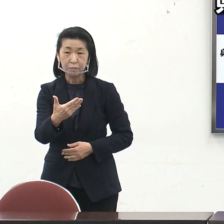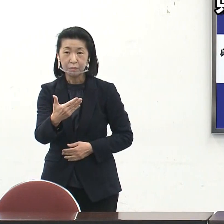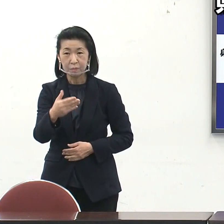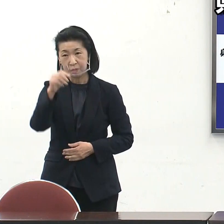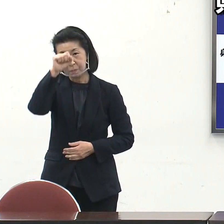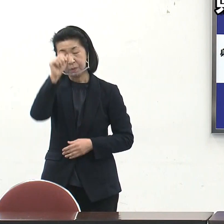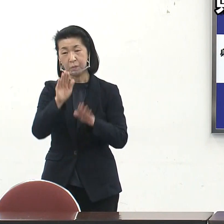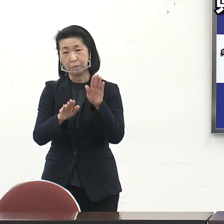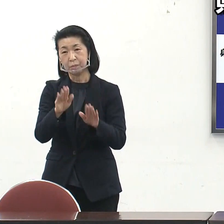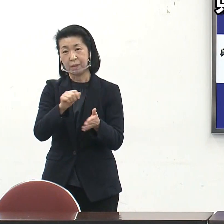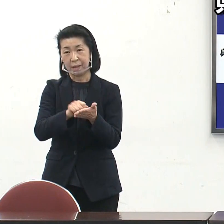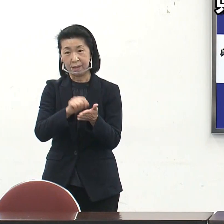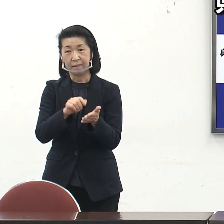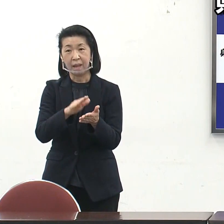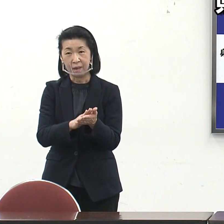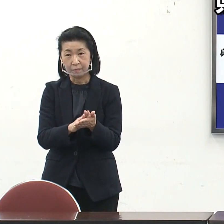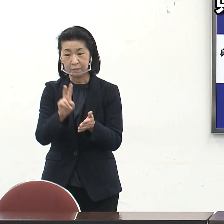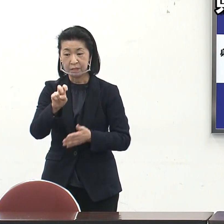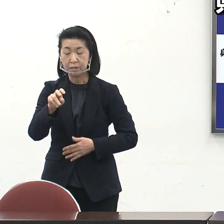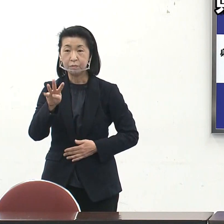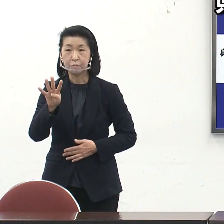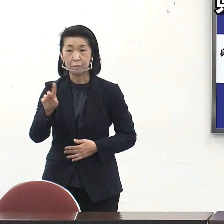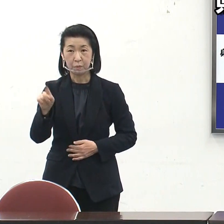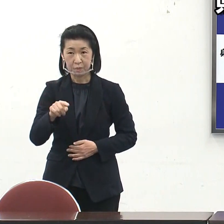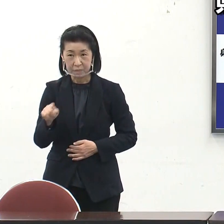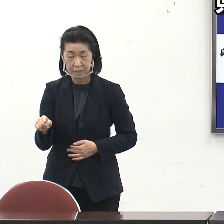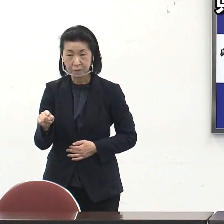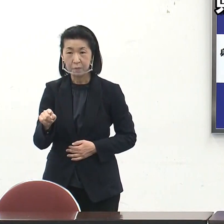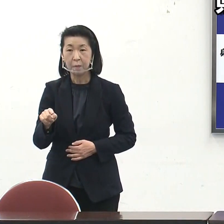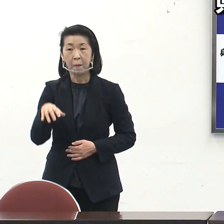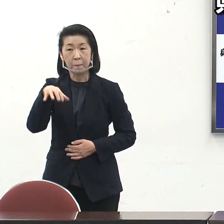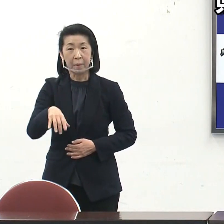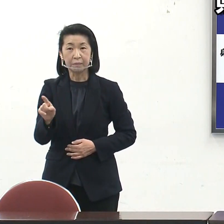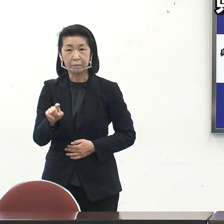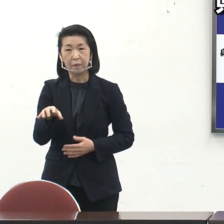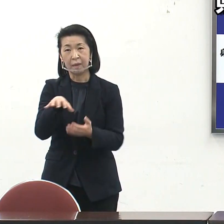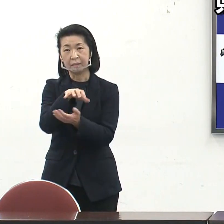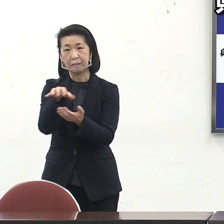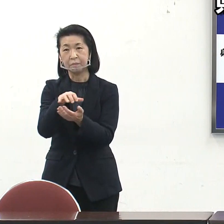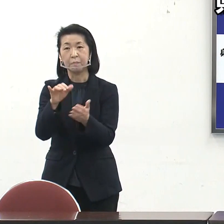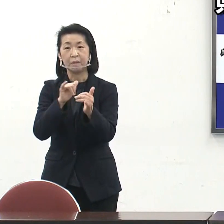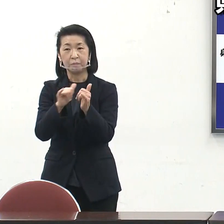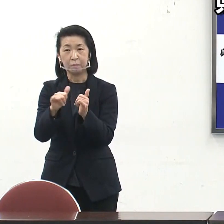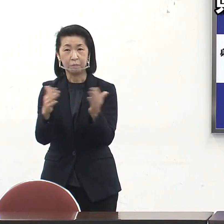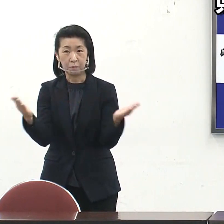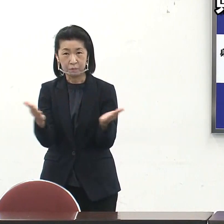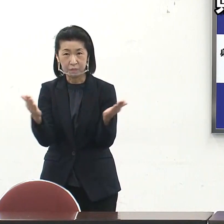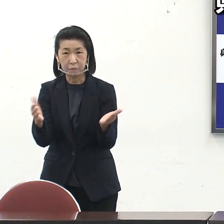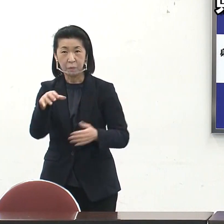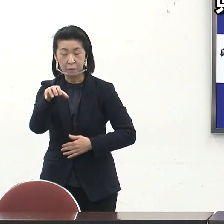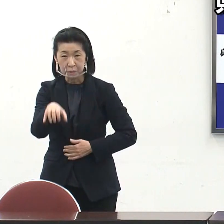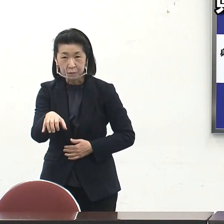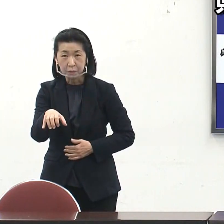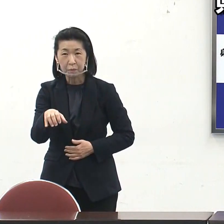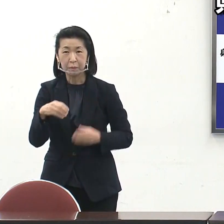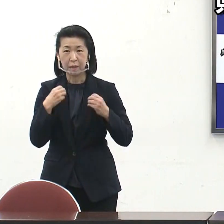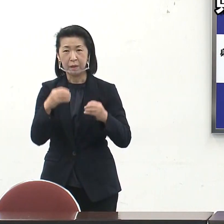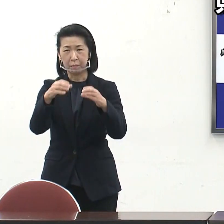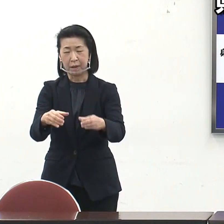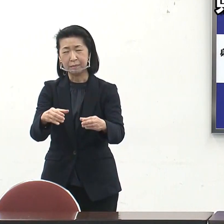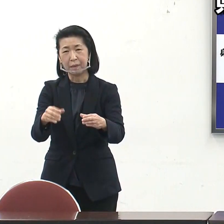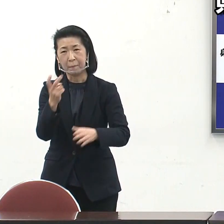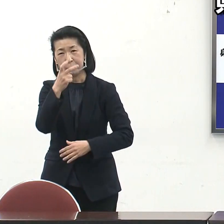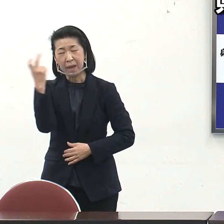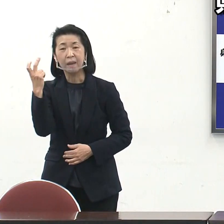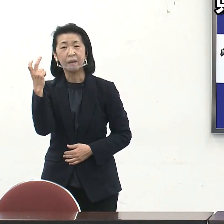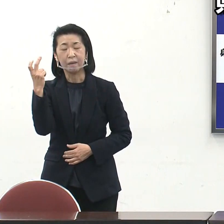にあります24名の方につきましては、薩摩町内の事業所に関連する感染が判明いたしました。このため